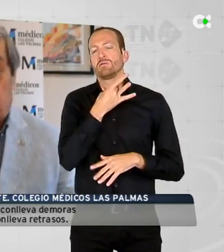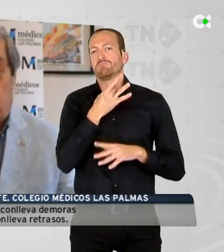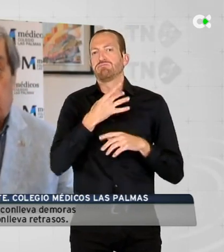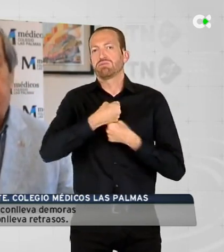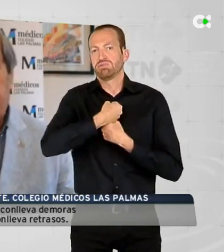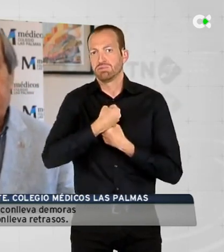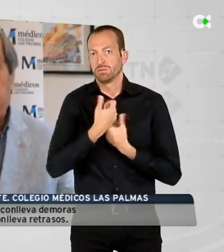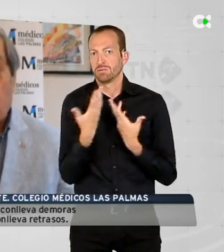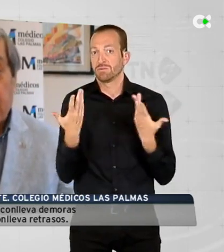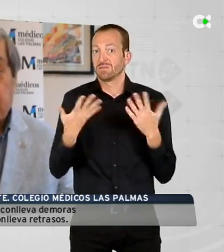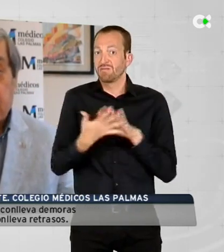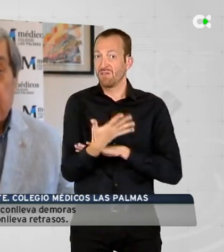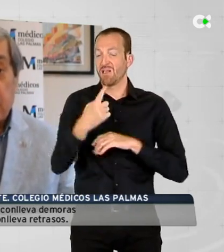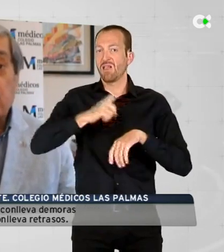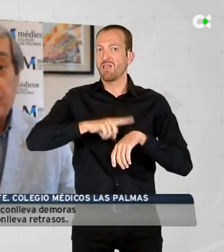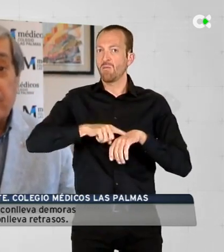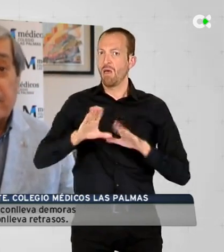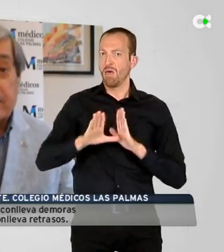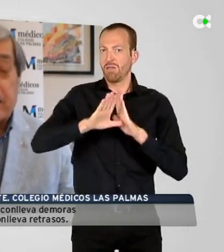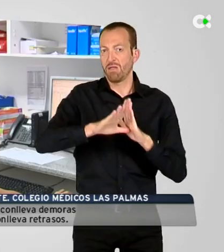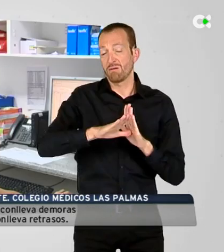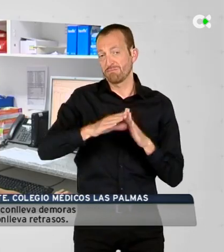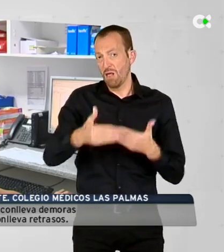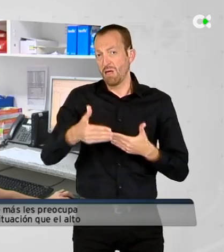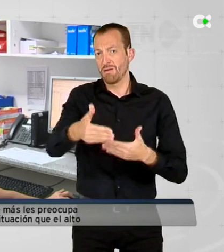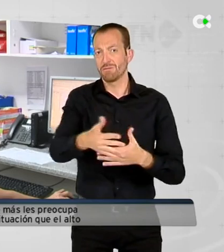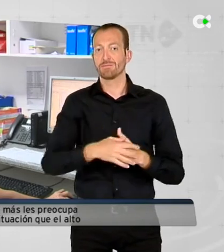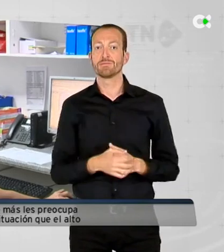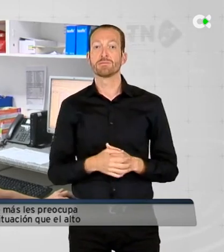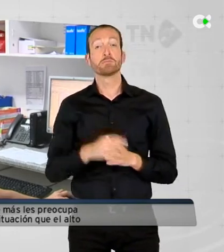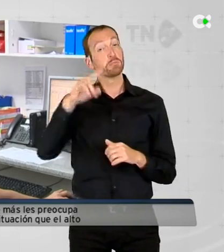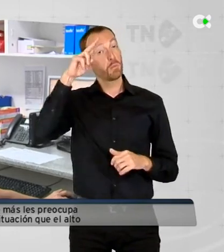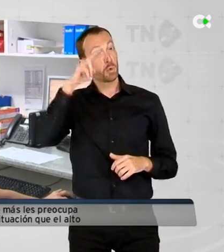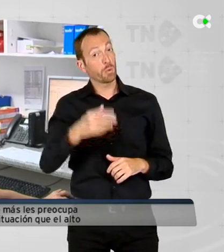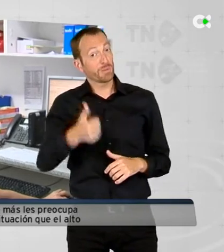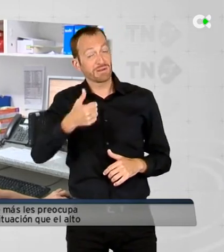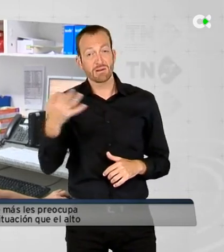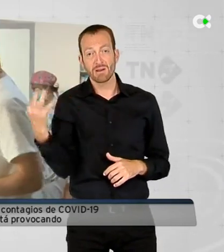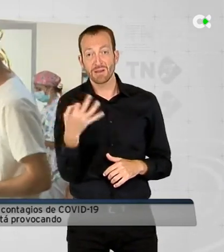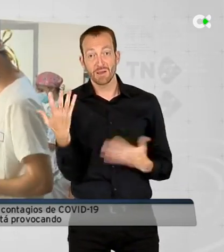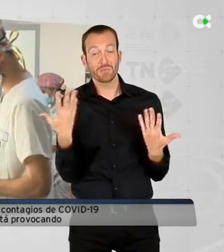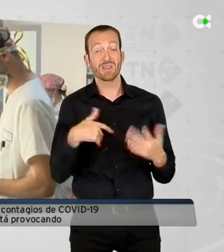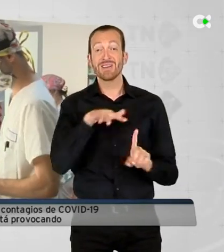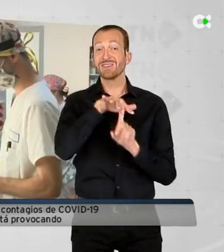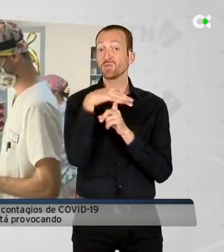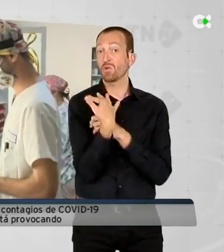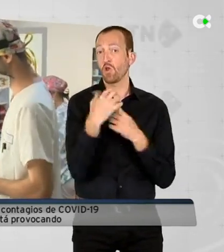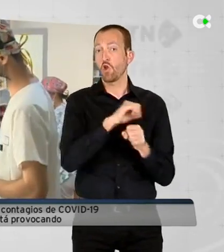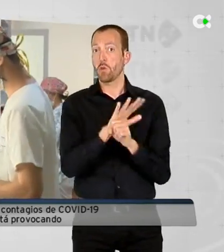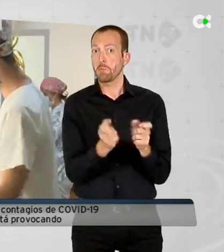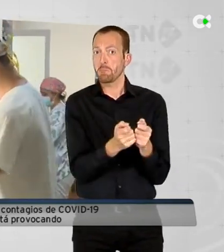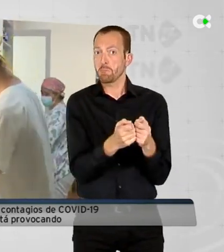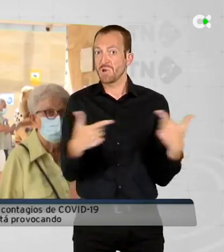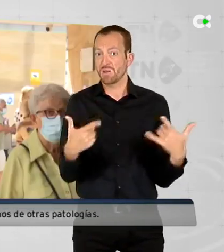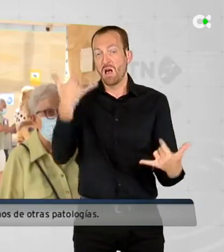que eso conlleva demoras y conlleva retrasos. Lo que más les preocupa es la situación que el alto número de contagios de COVID-19